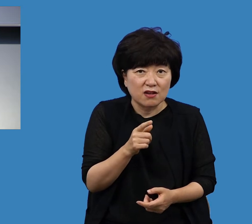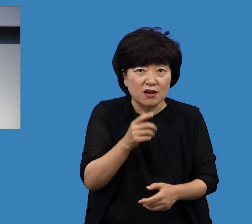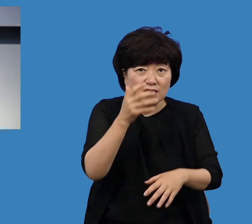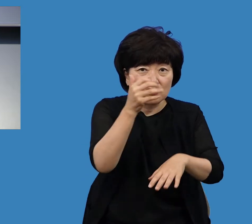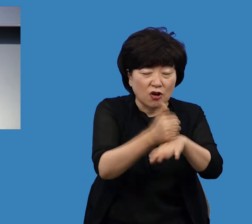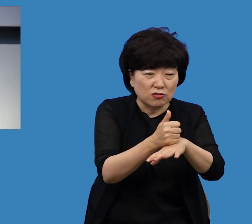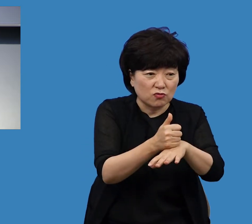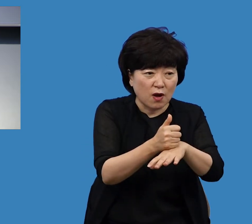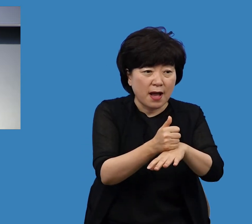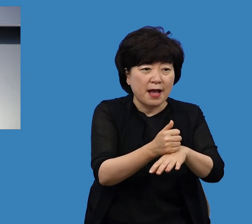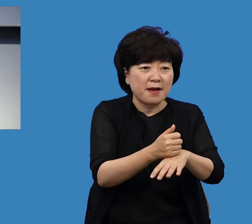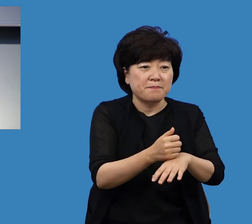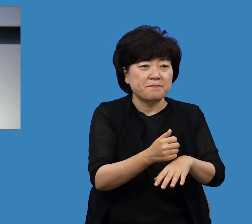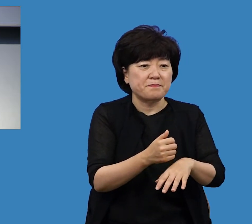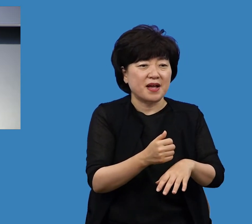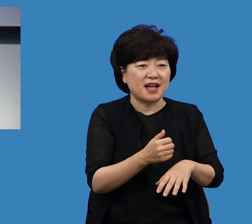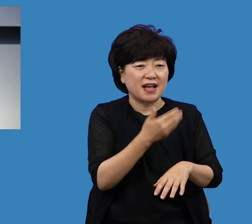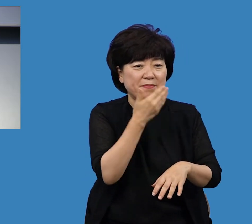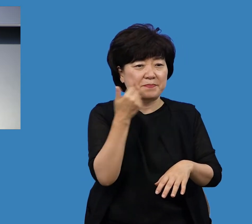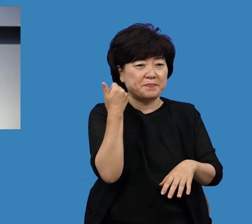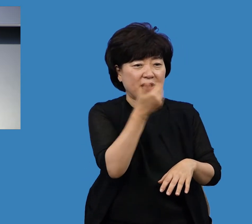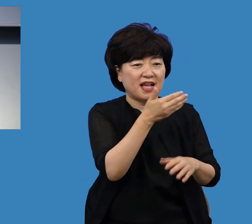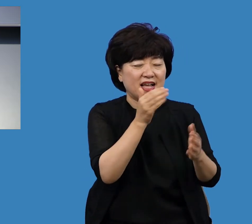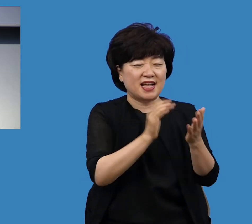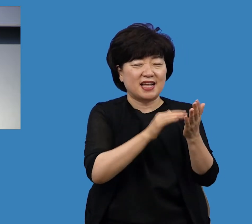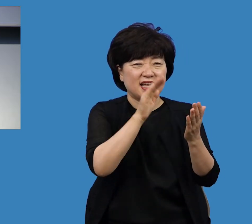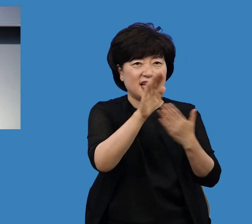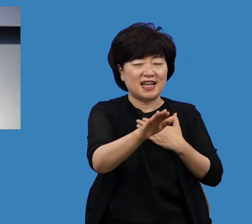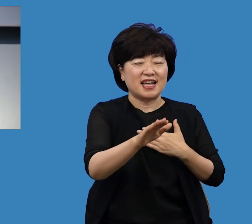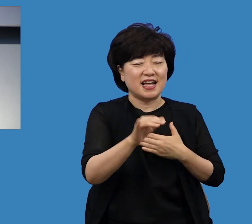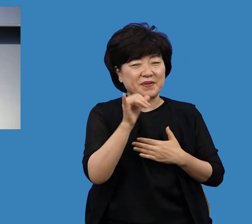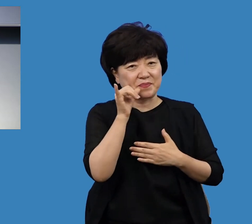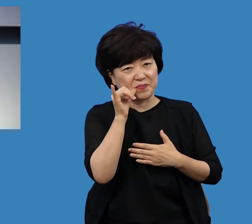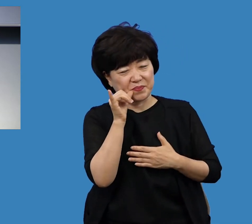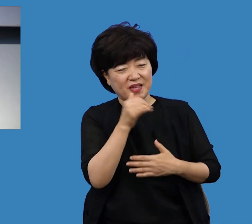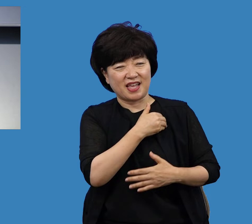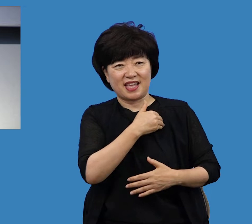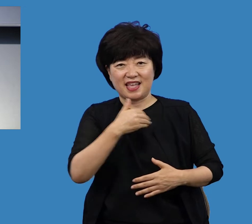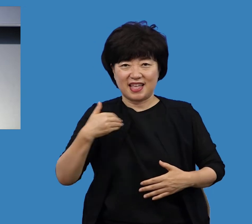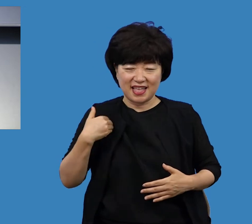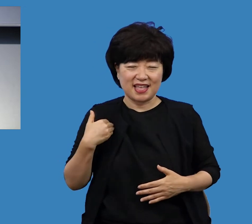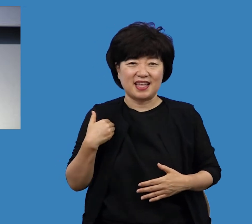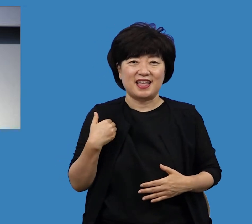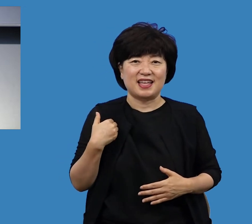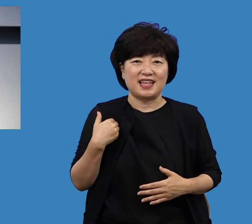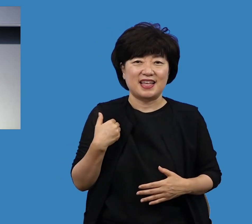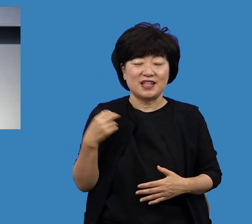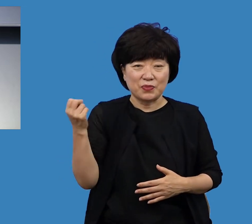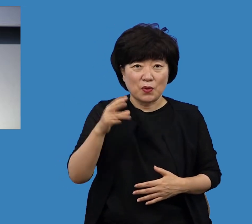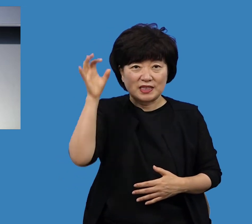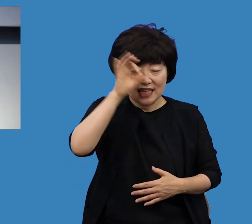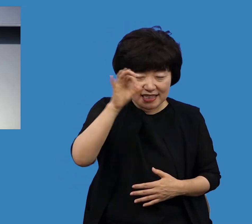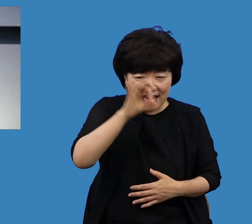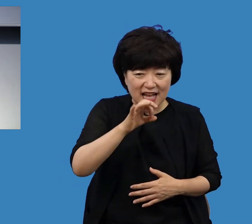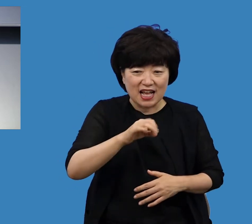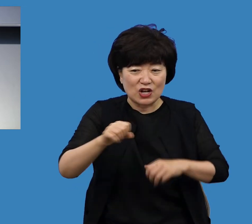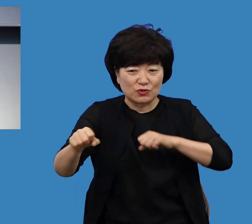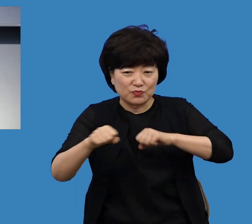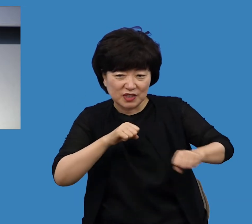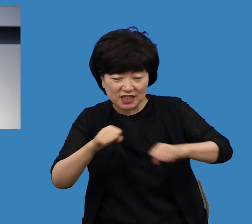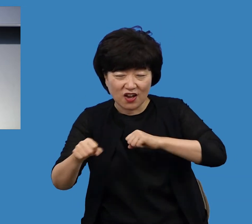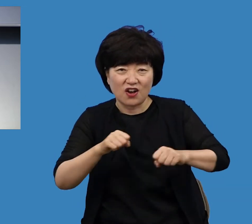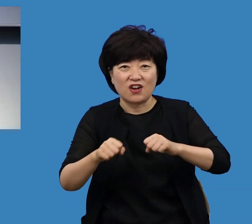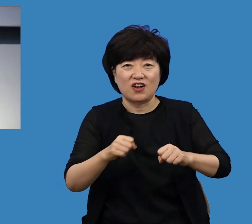그것이 성취됐을 때 행복하다고 느끼고 그것이 성취된 것을 만족스럽다고 느끼고 그래서 그것을 찾게 하고 움직이게